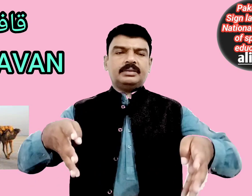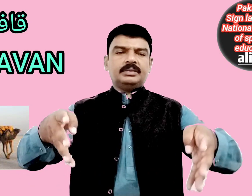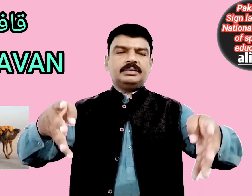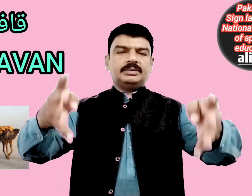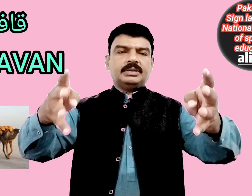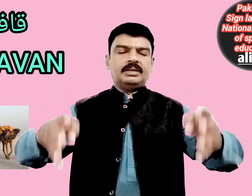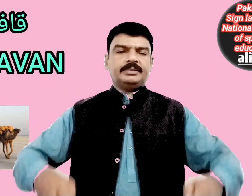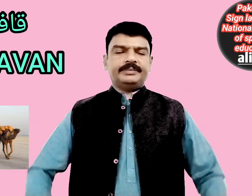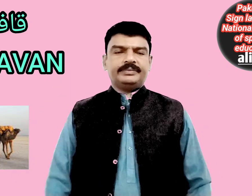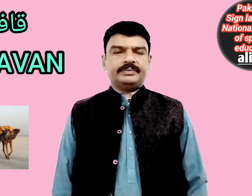چلنا